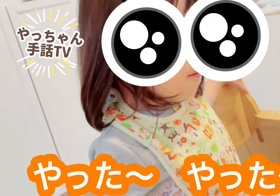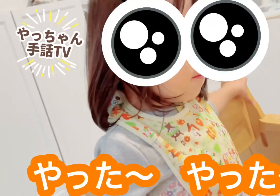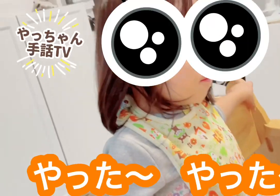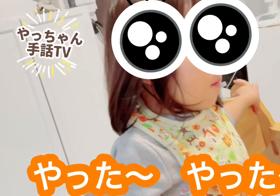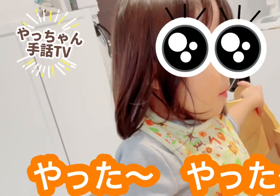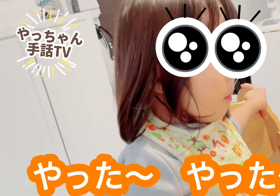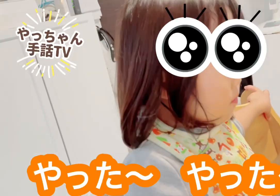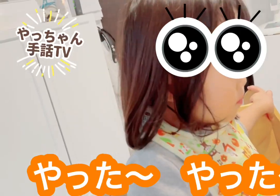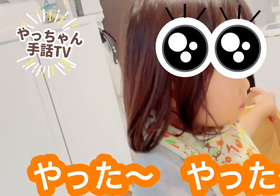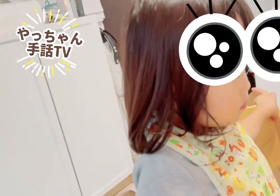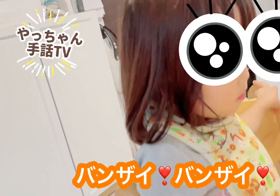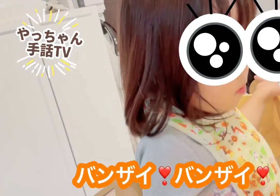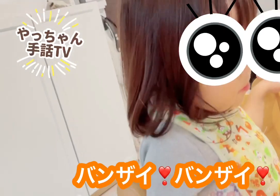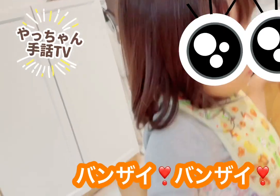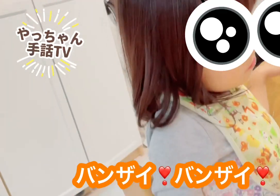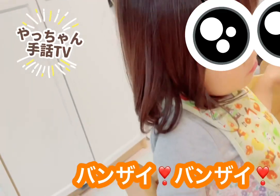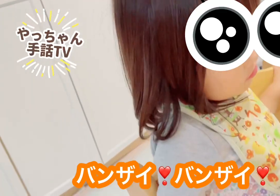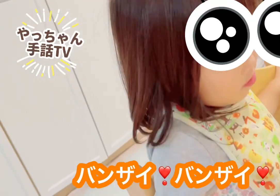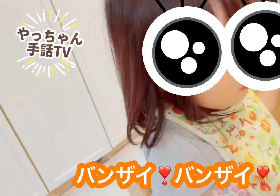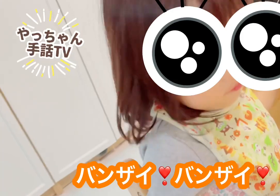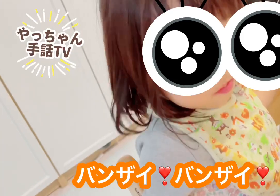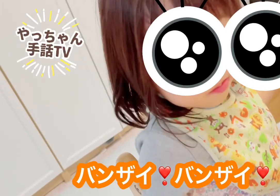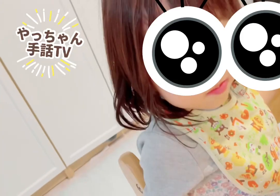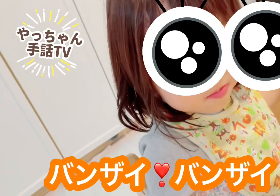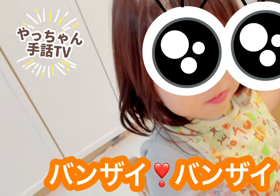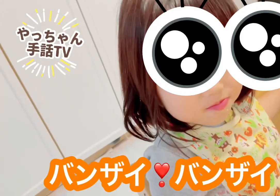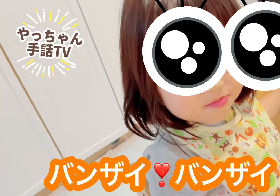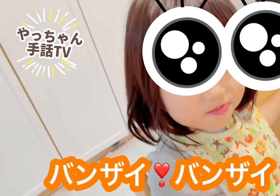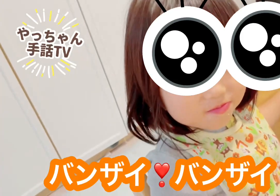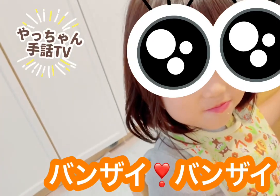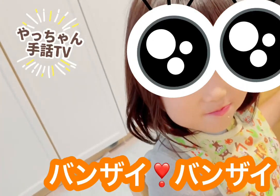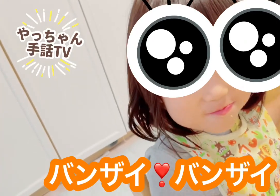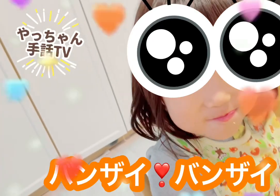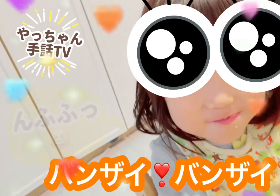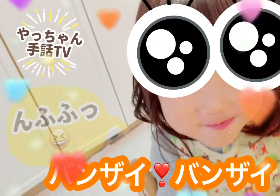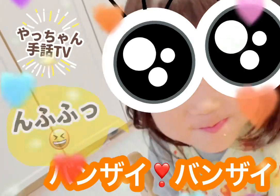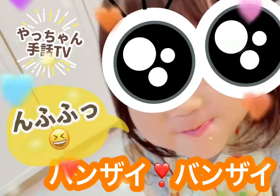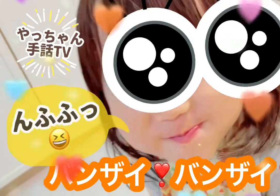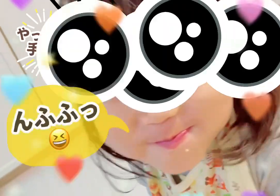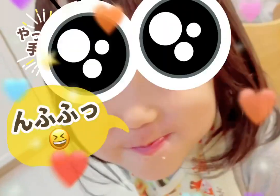ったやった。バンチャイバンチャイ。バンチャイバンチャイ。